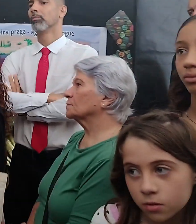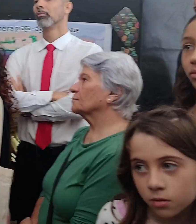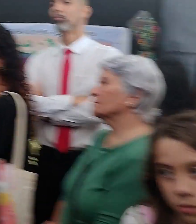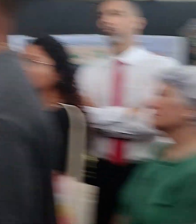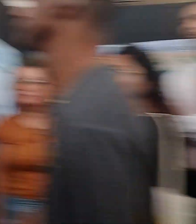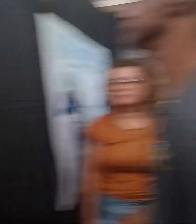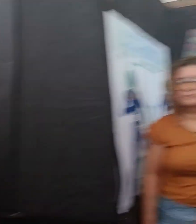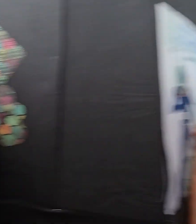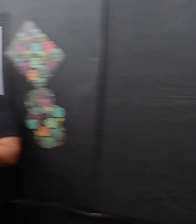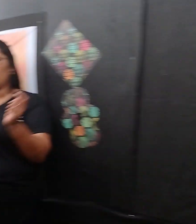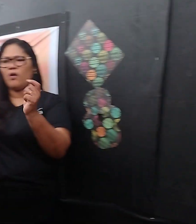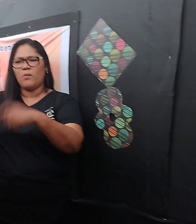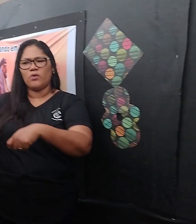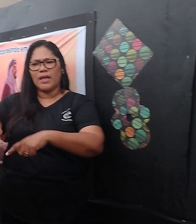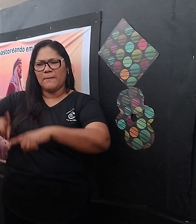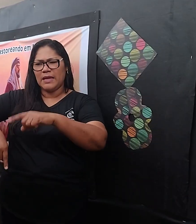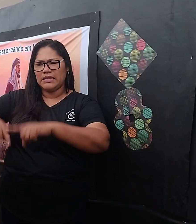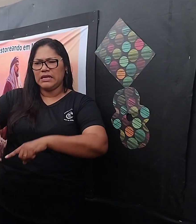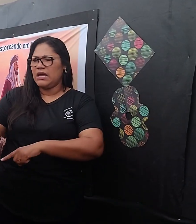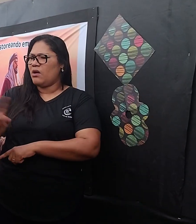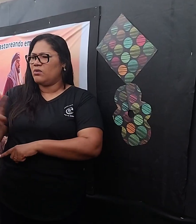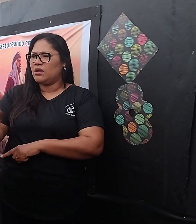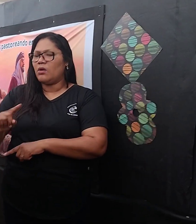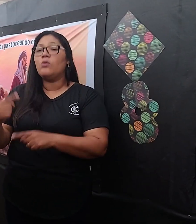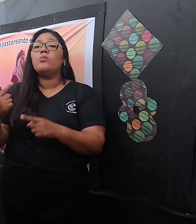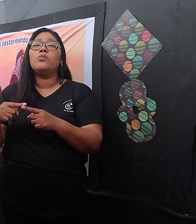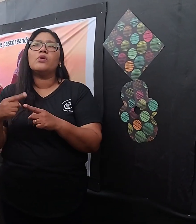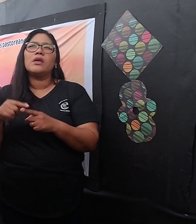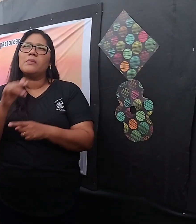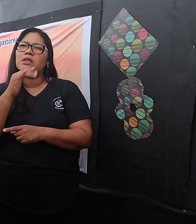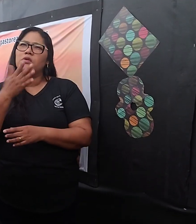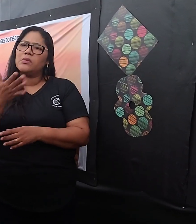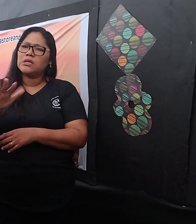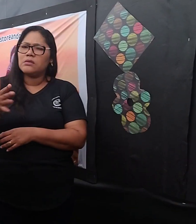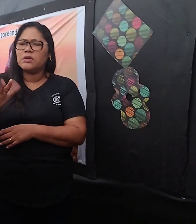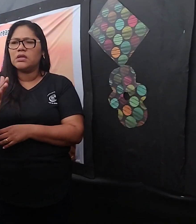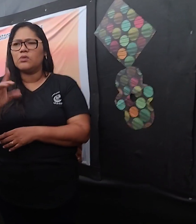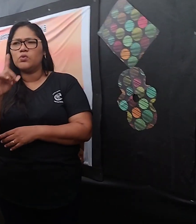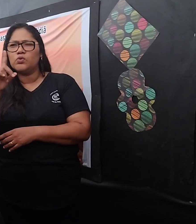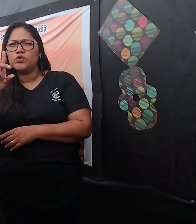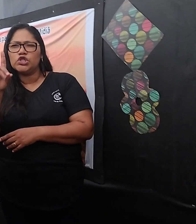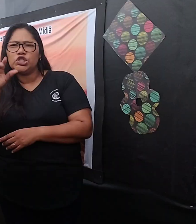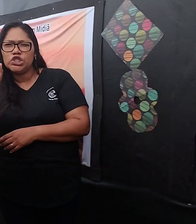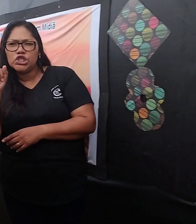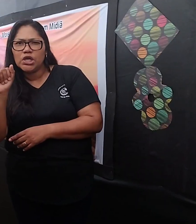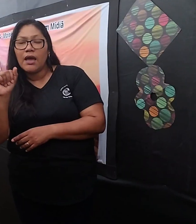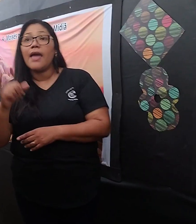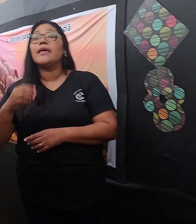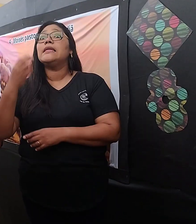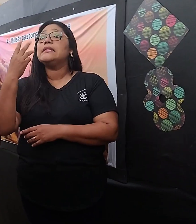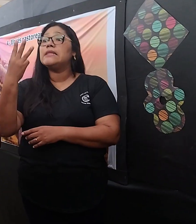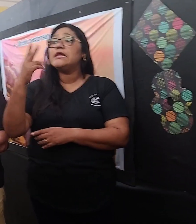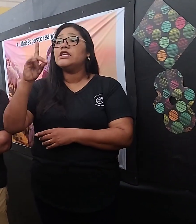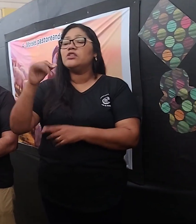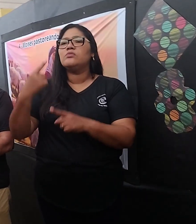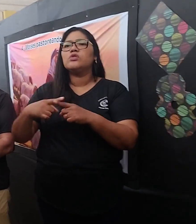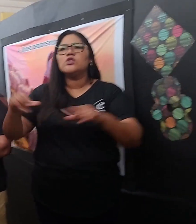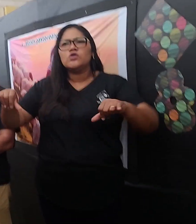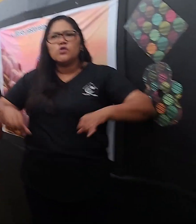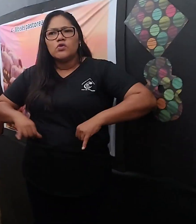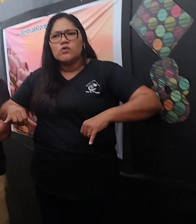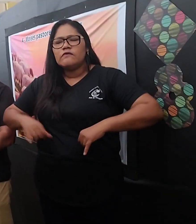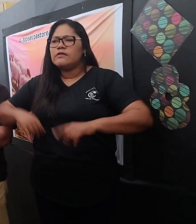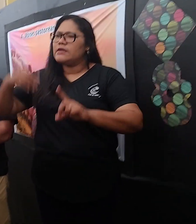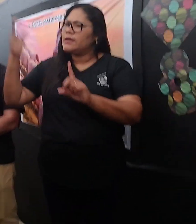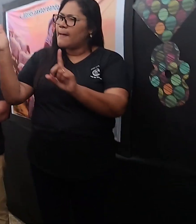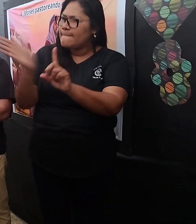essa palha. Então, a obra que era para terminar durante um dia, terminava durante 3 dias. Então, eles sofriam mais,